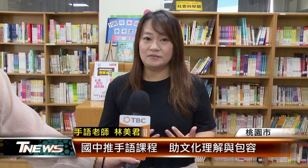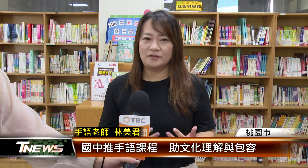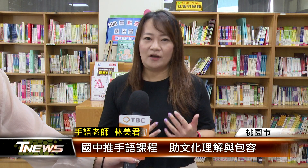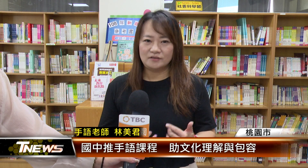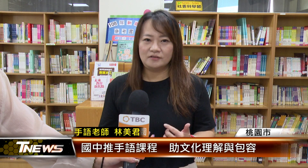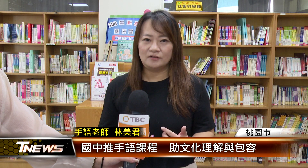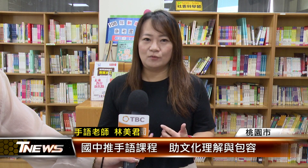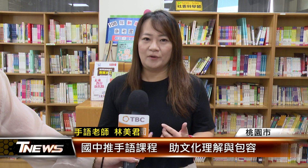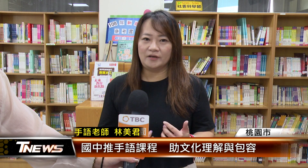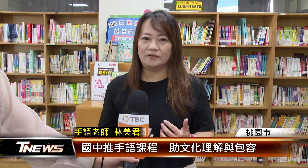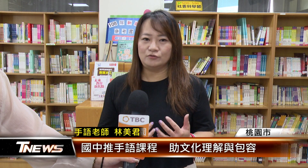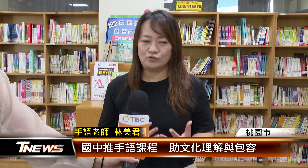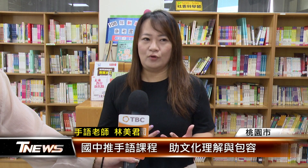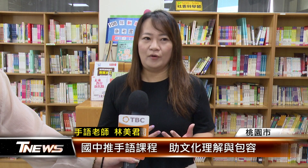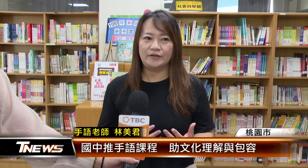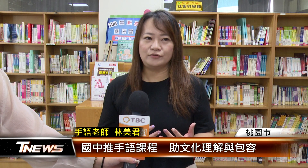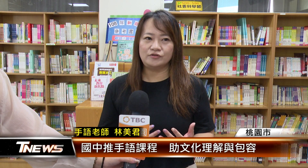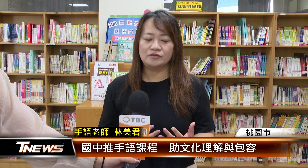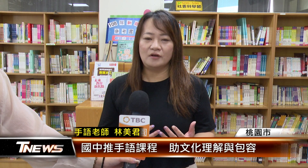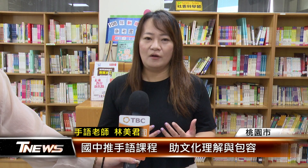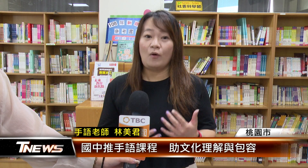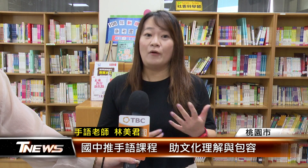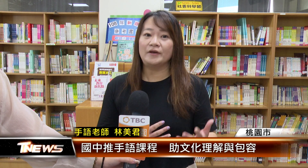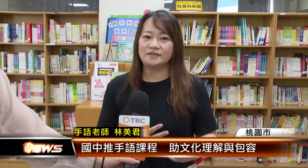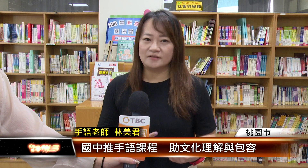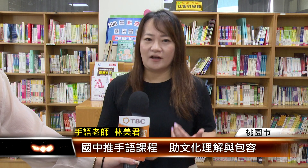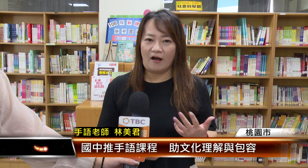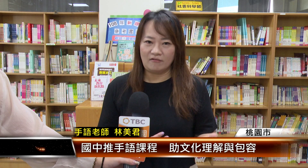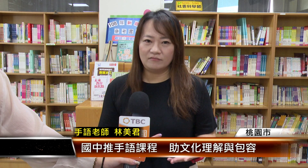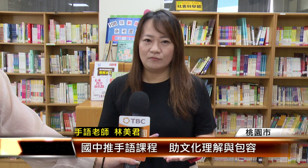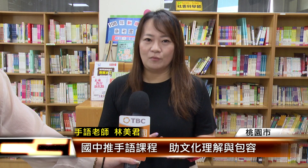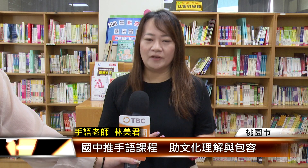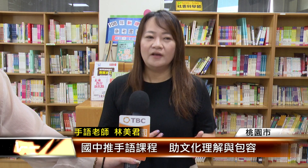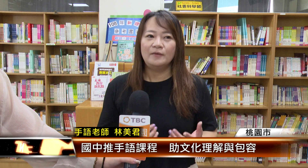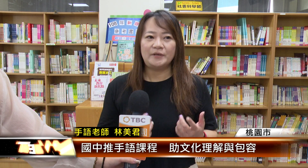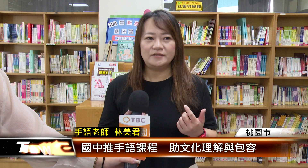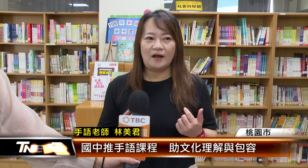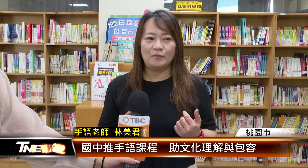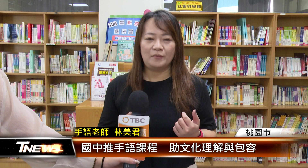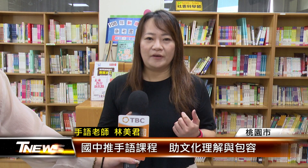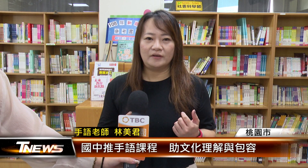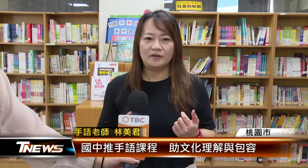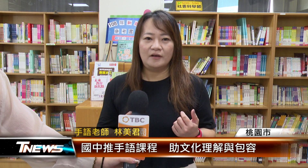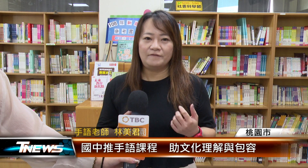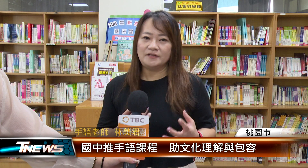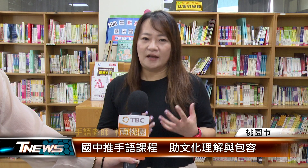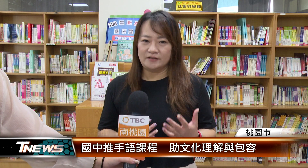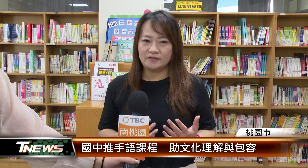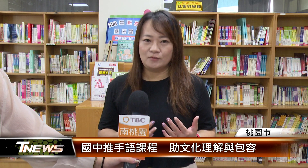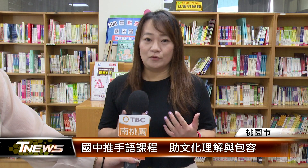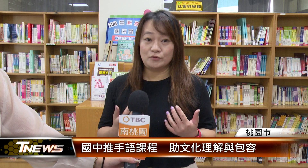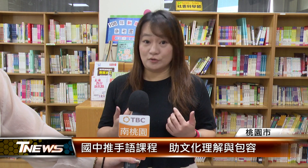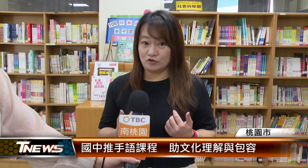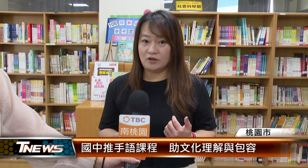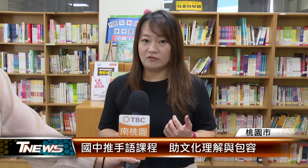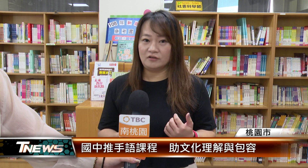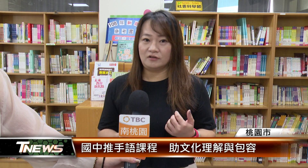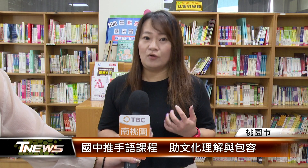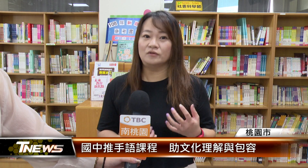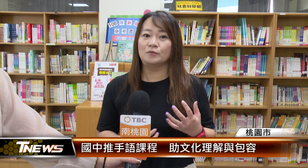们到这里，我们可以学会就是换位思考。我们平常我会分享一些我所知道的聋人文